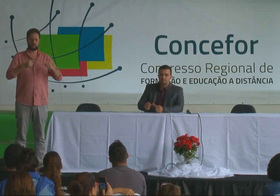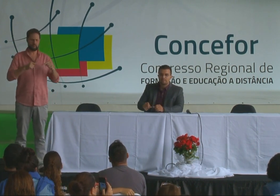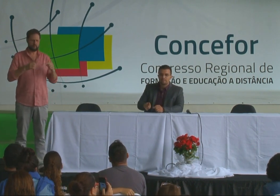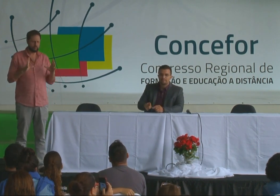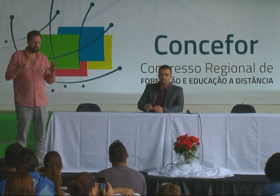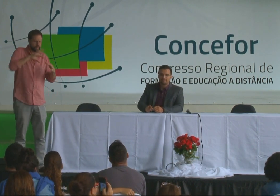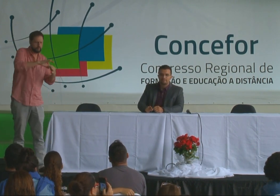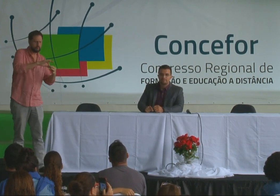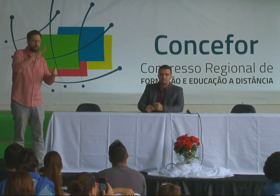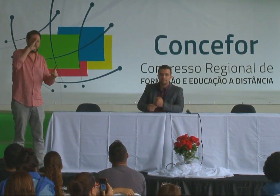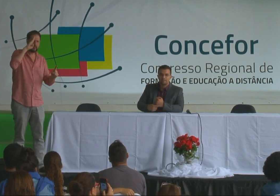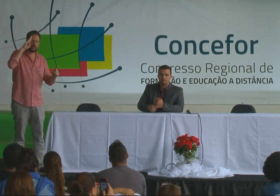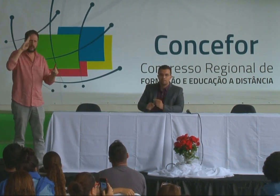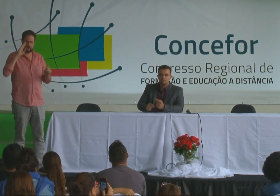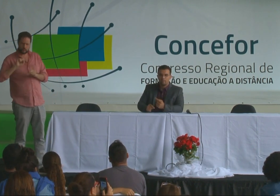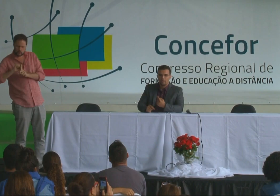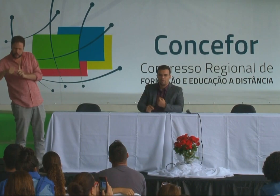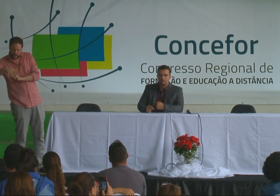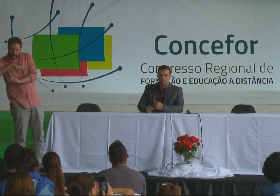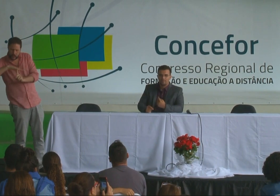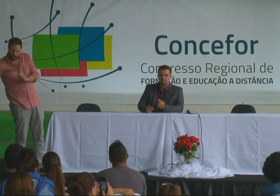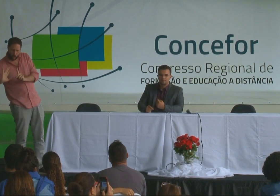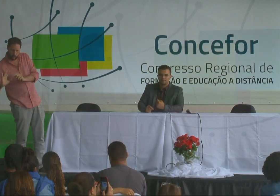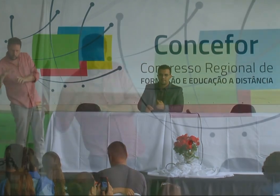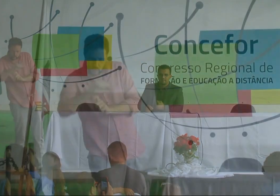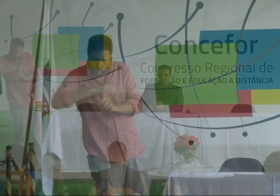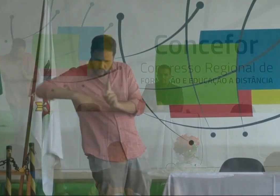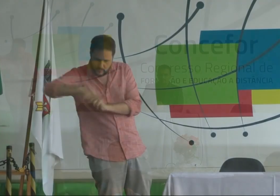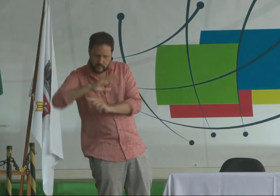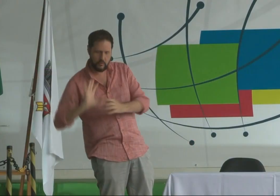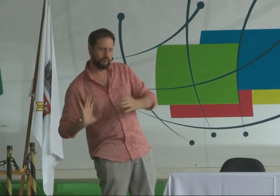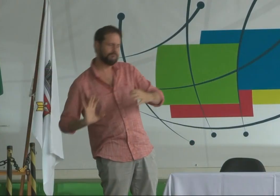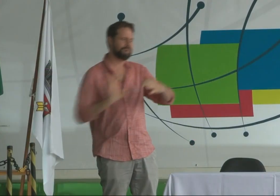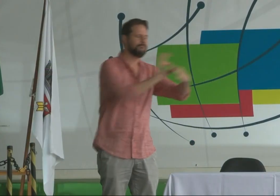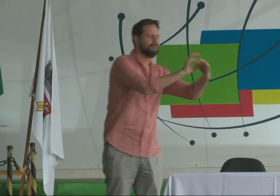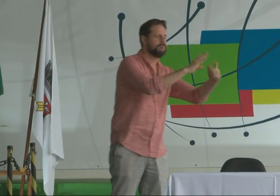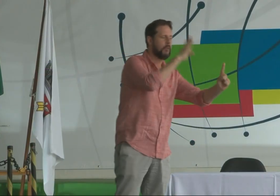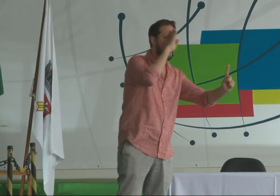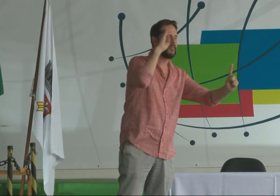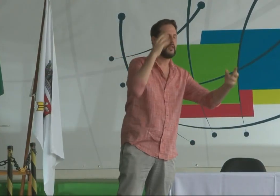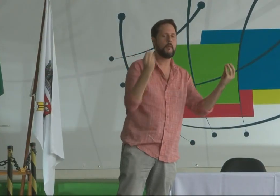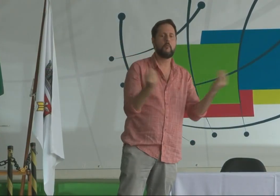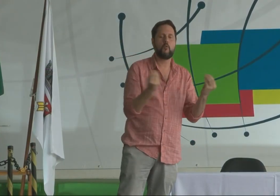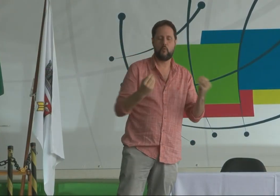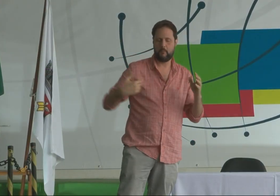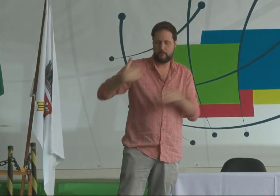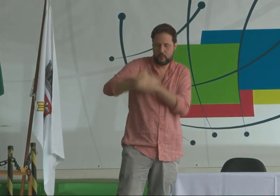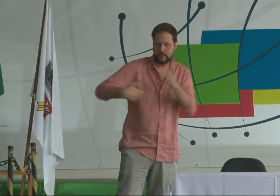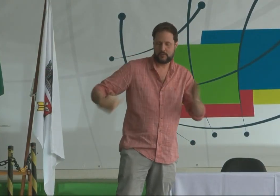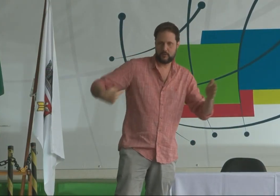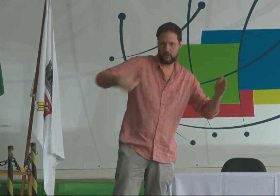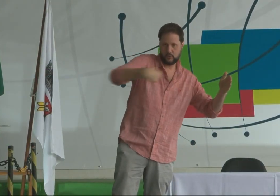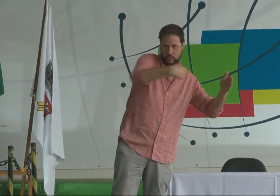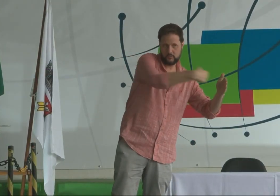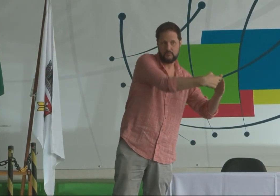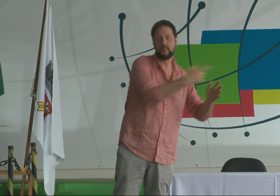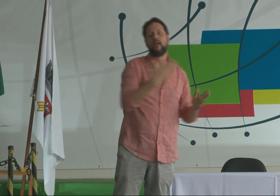Como se dá a construção em termos profissionais dessas políticas e linguísticas voltadas para futuro e relação disso no mercado social e de